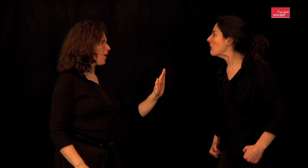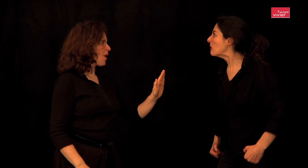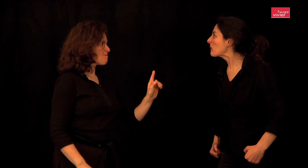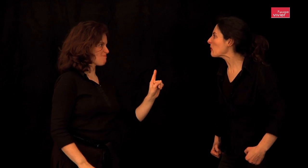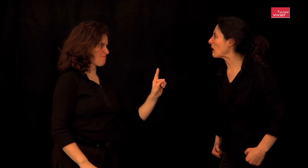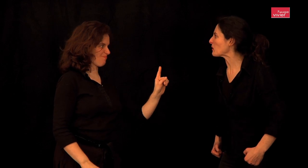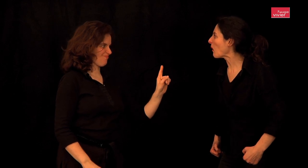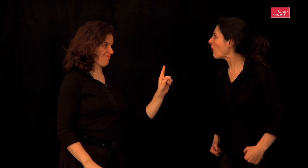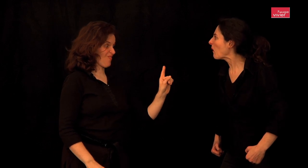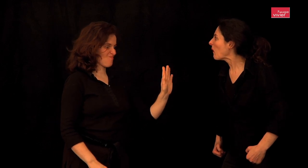Quoi, attends?